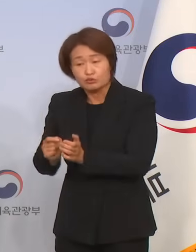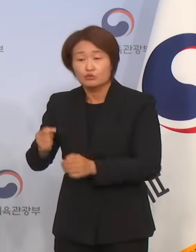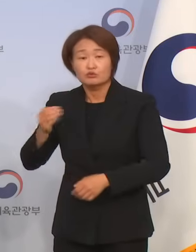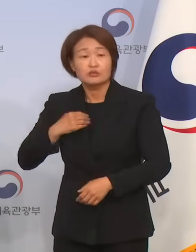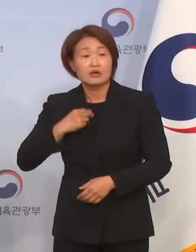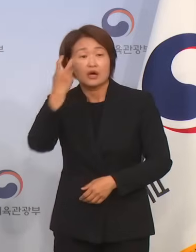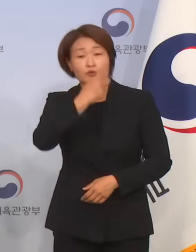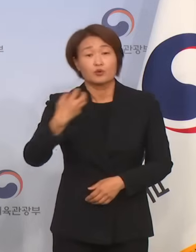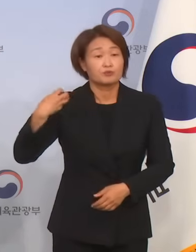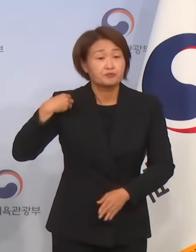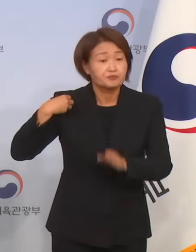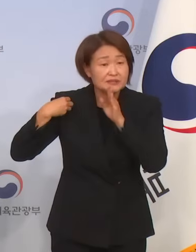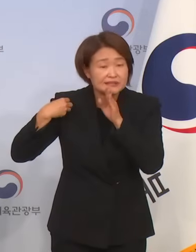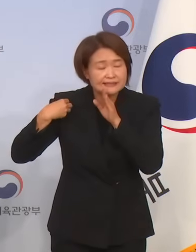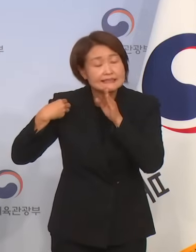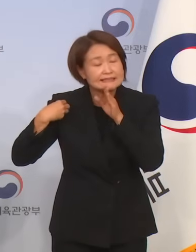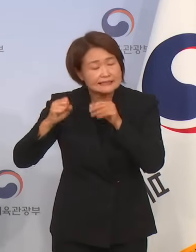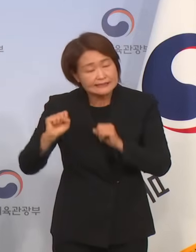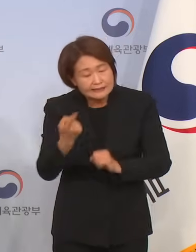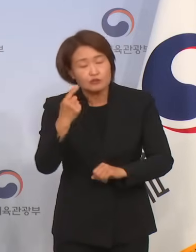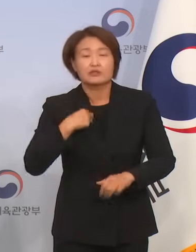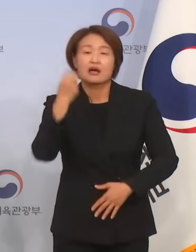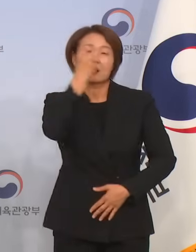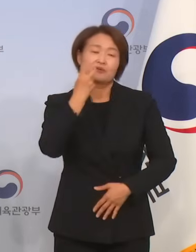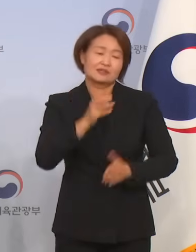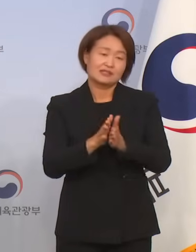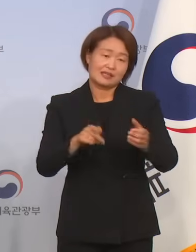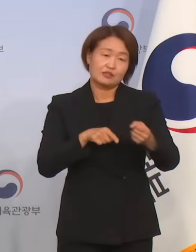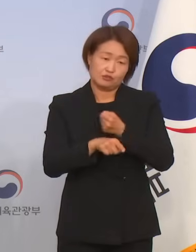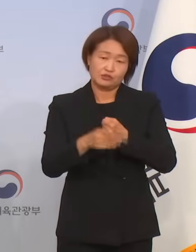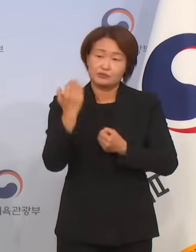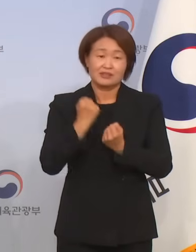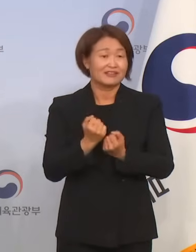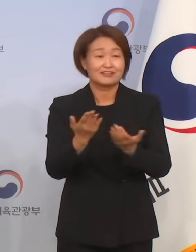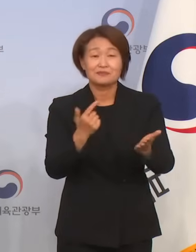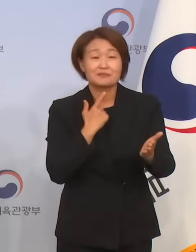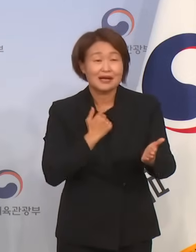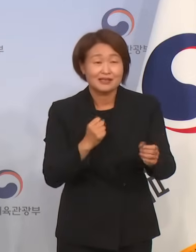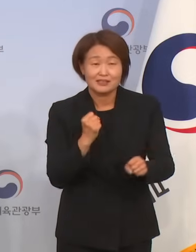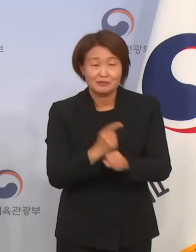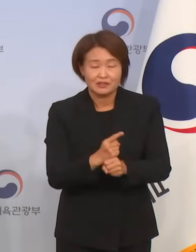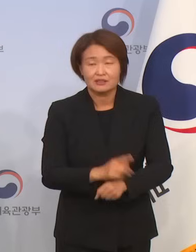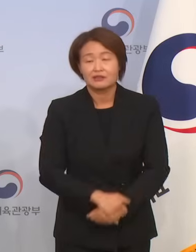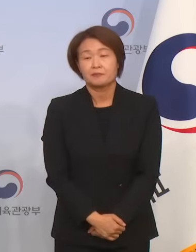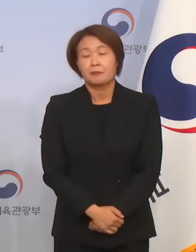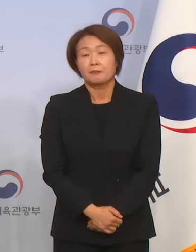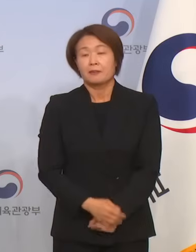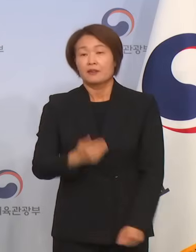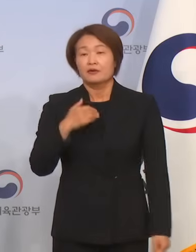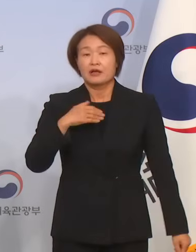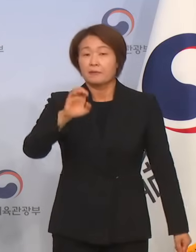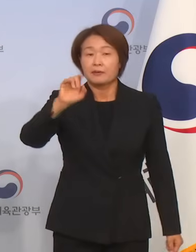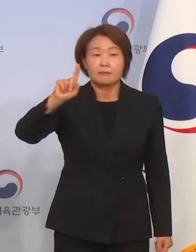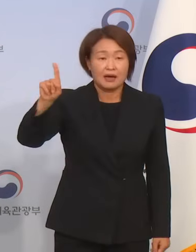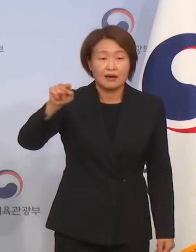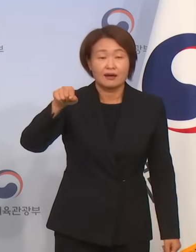하게 됐다라는 부분은 저번에 말씀드린 것으로 알고 있습니다. 그래서 저희들은